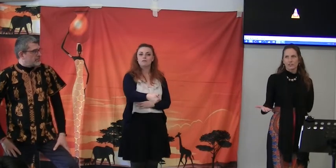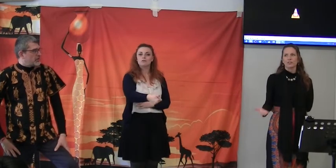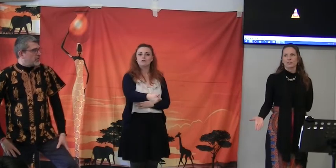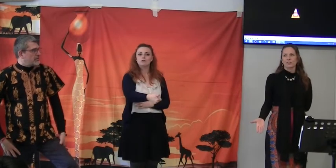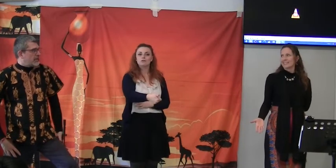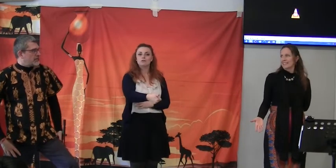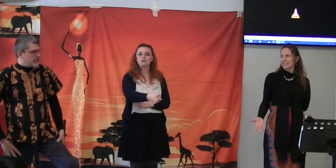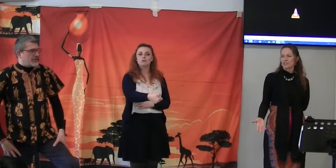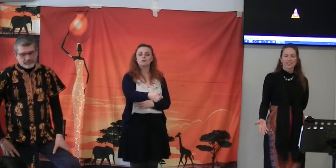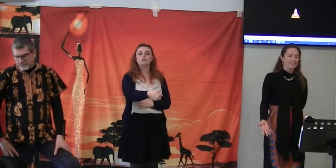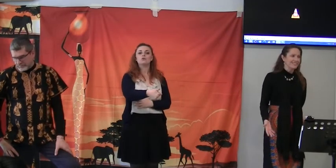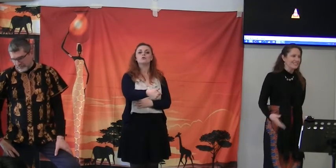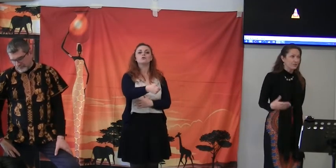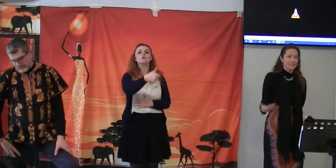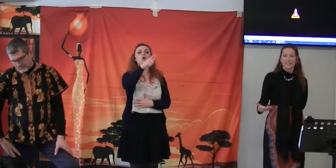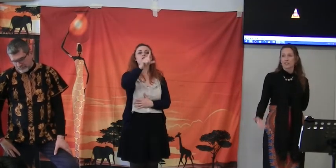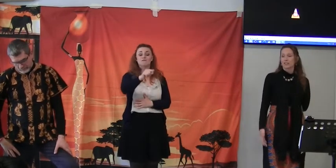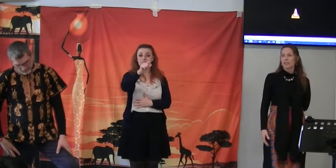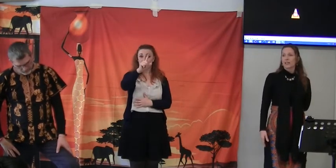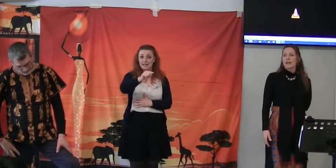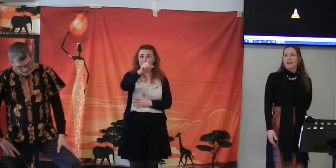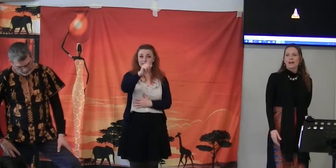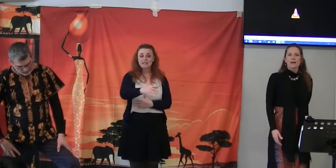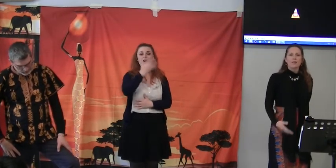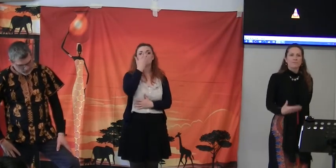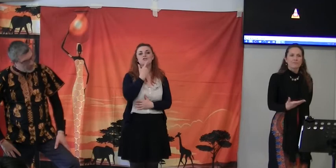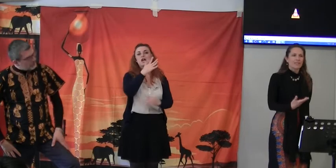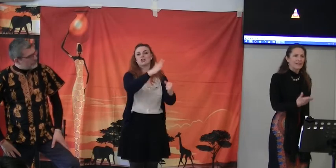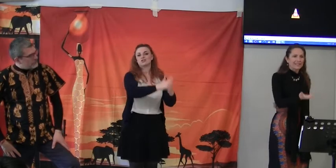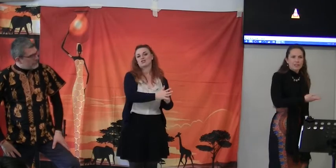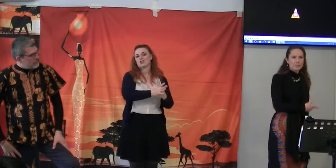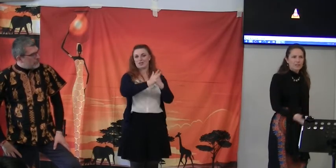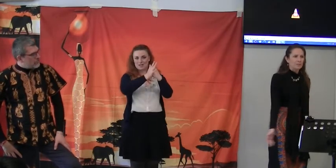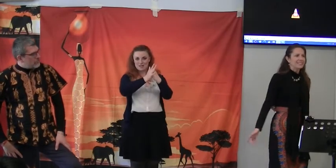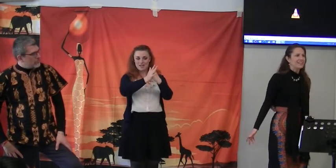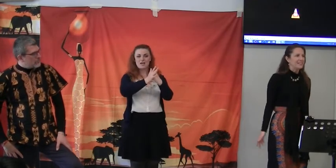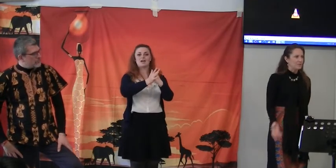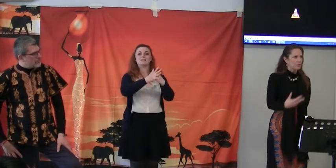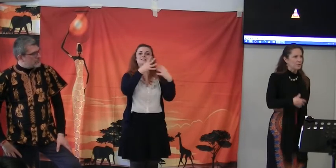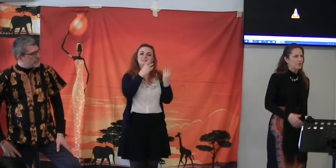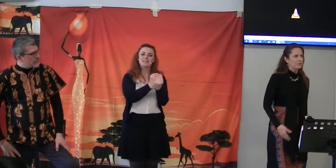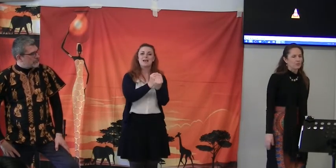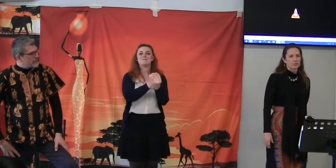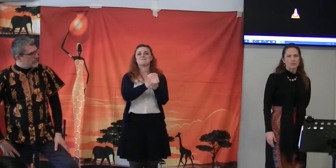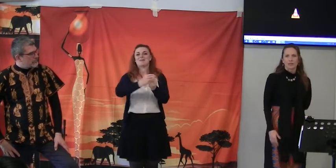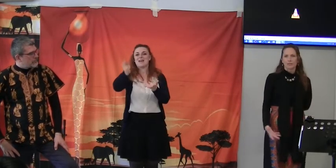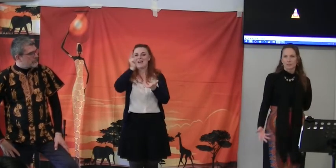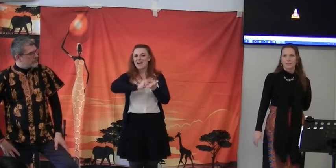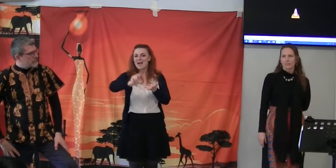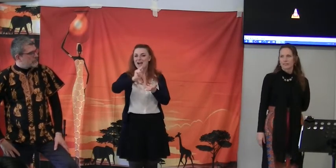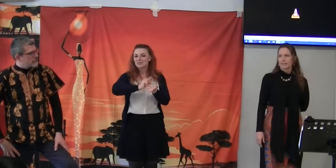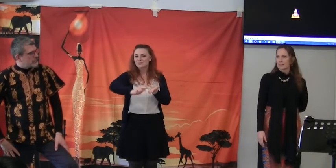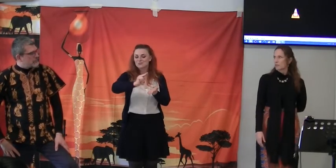che hanno deciso di contatto, di sostenerci. Anche con la scuola domenicale abbiamo ricevuto